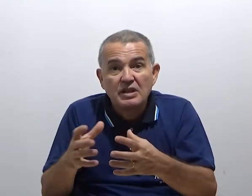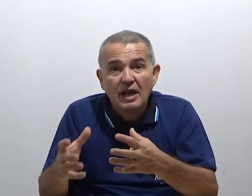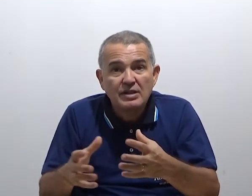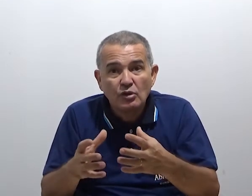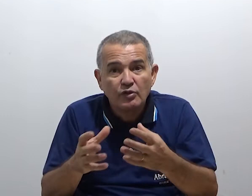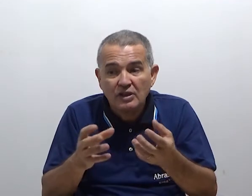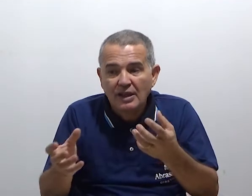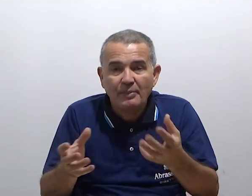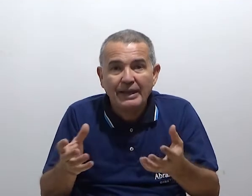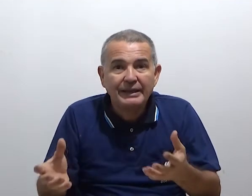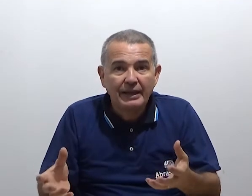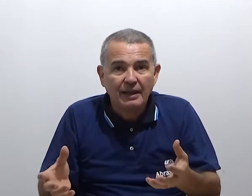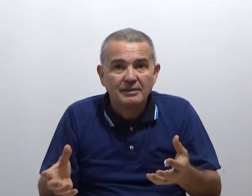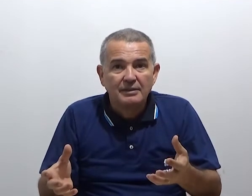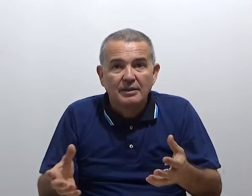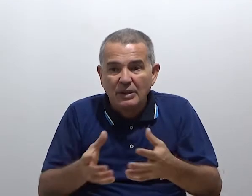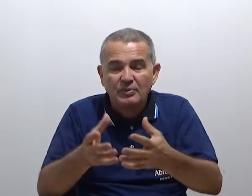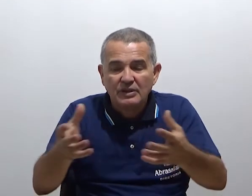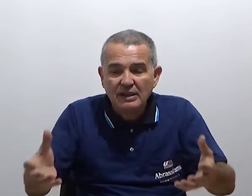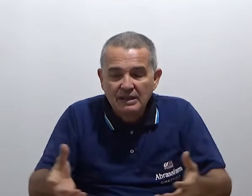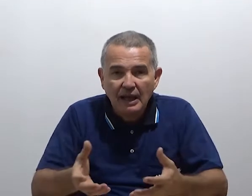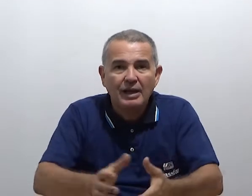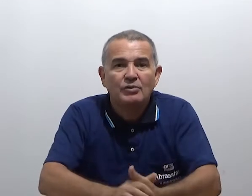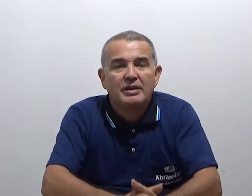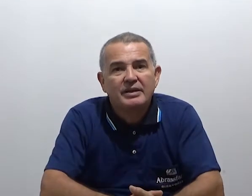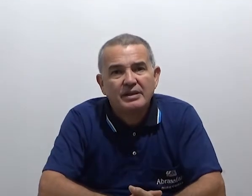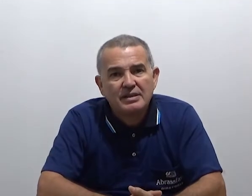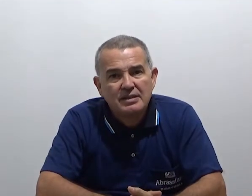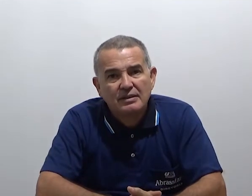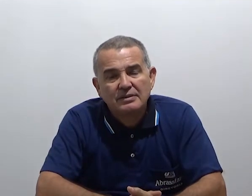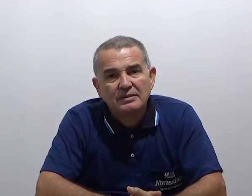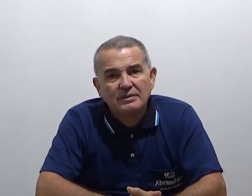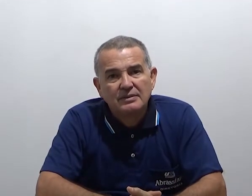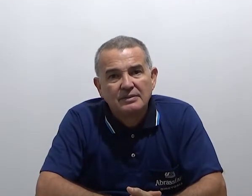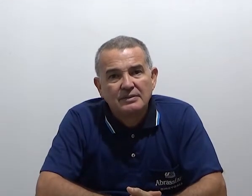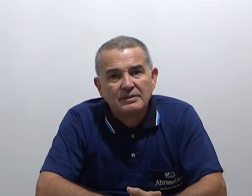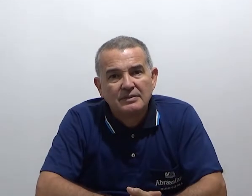São sinais que eu vou ter que aprender para poder lidar com a criança.